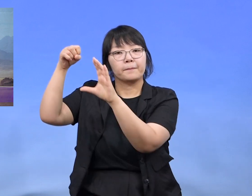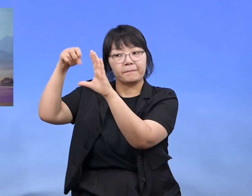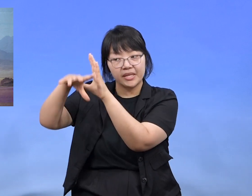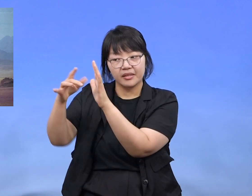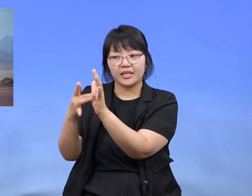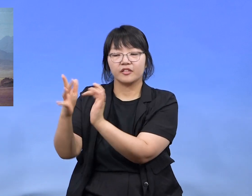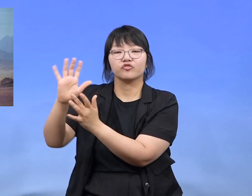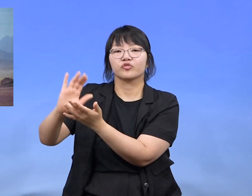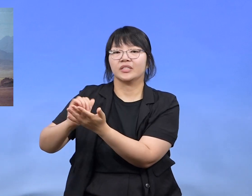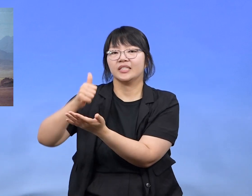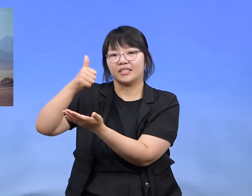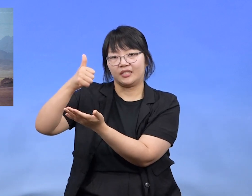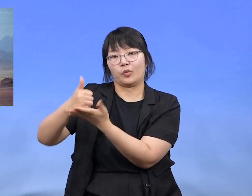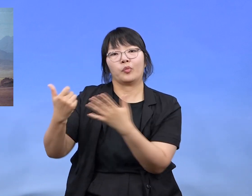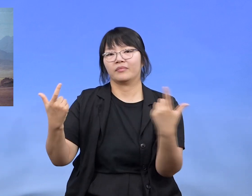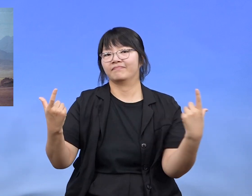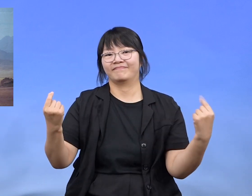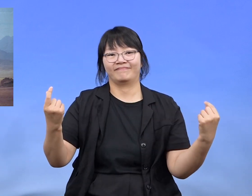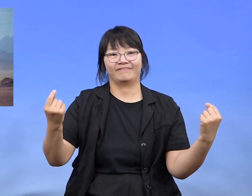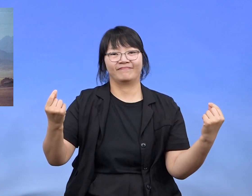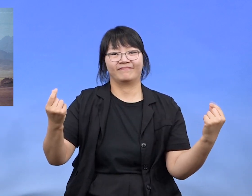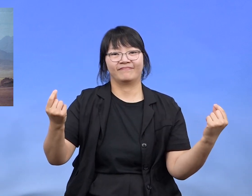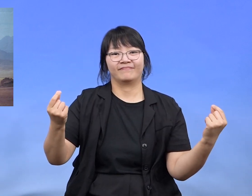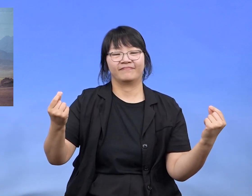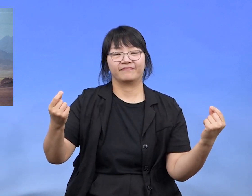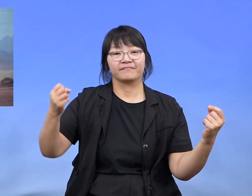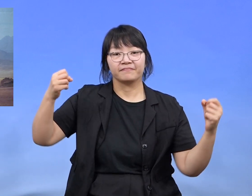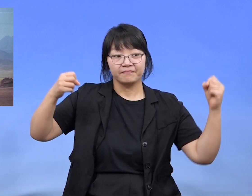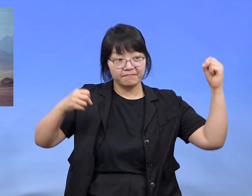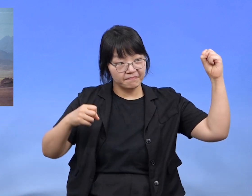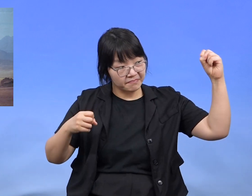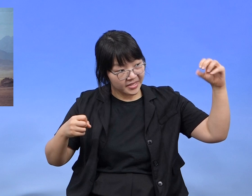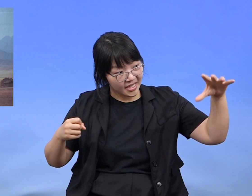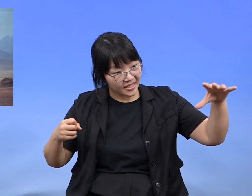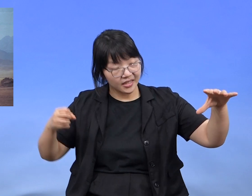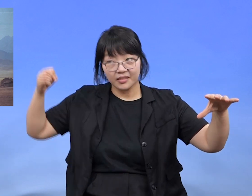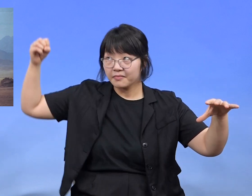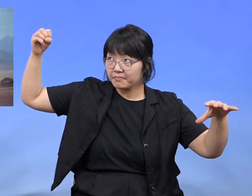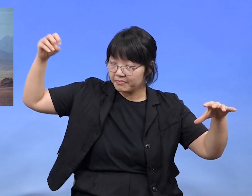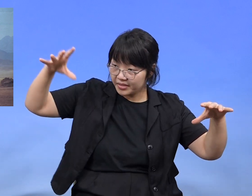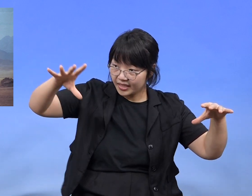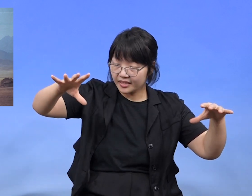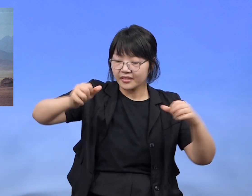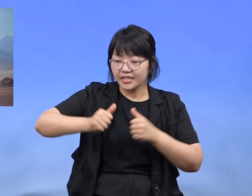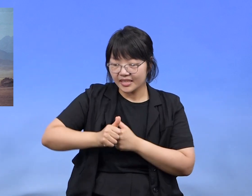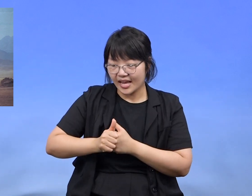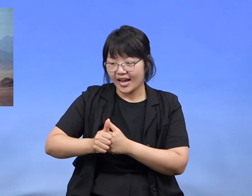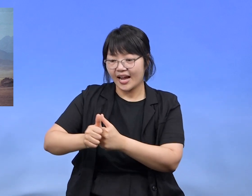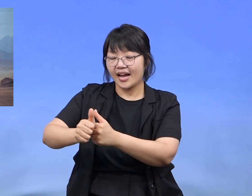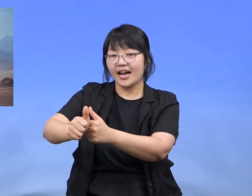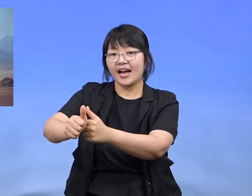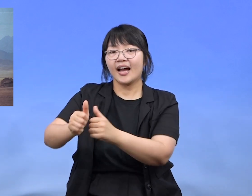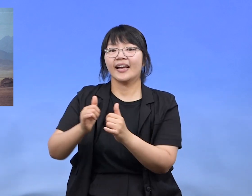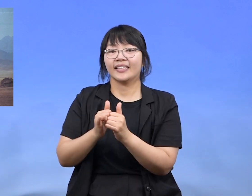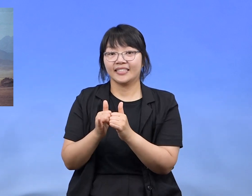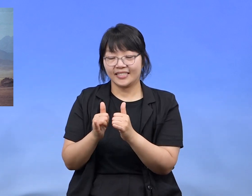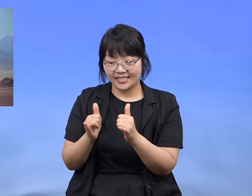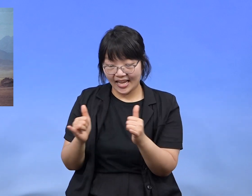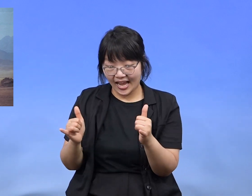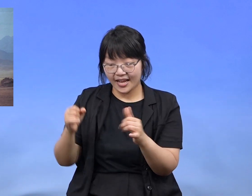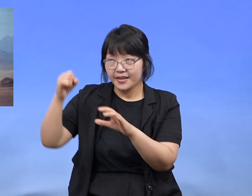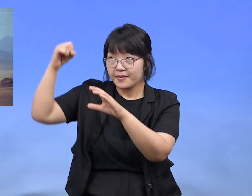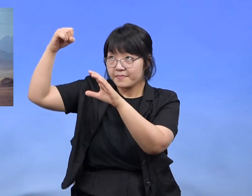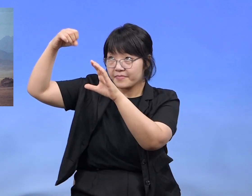그리스도를 증거합니다. 그리고 이 빛을 따르는 사람들에게 우리는 그 빛